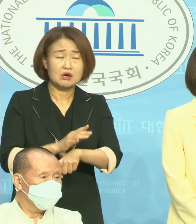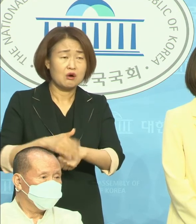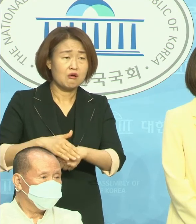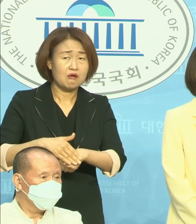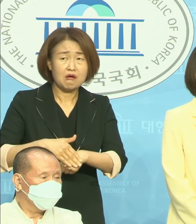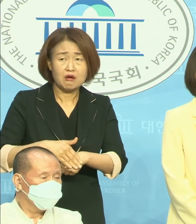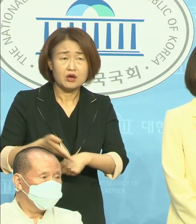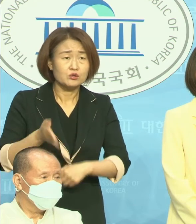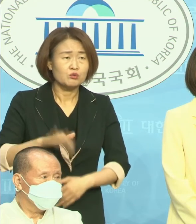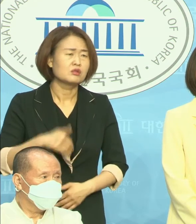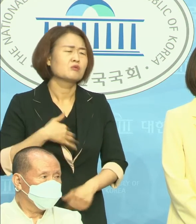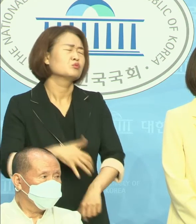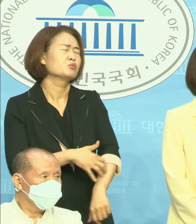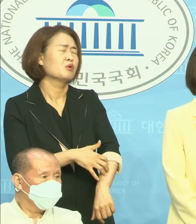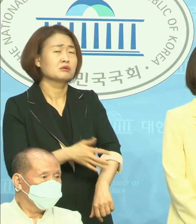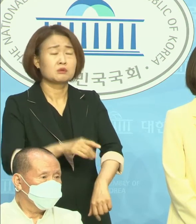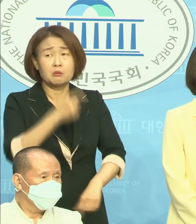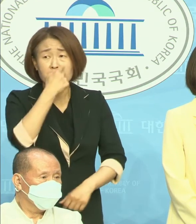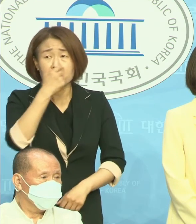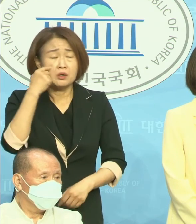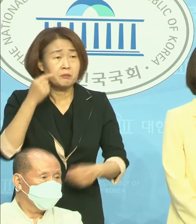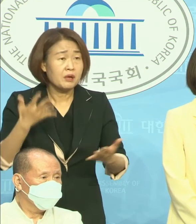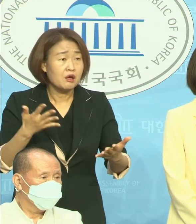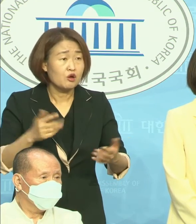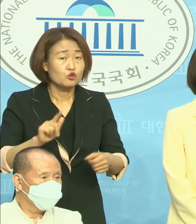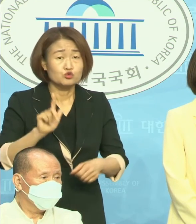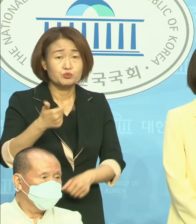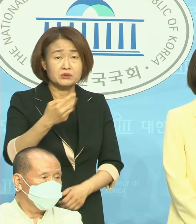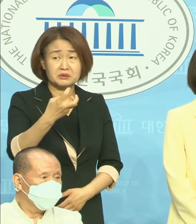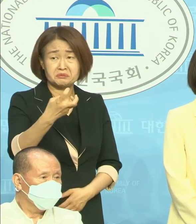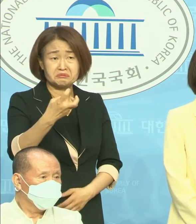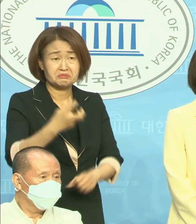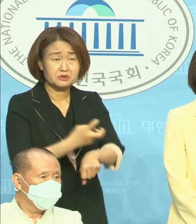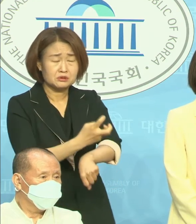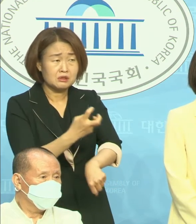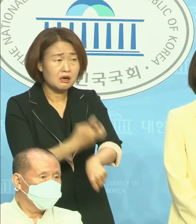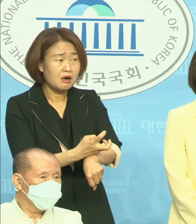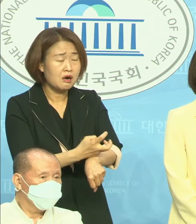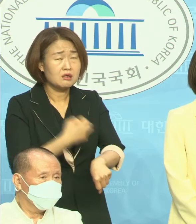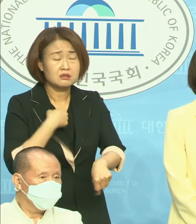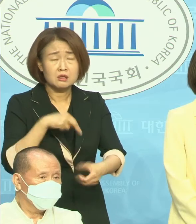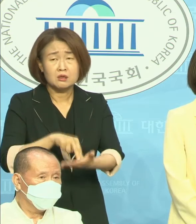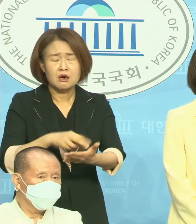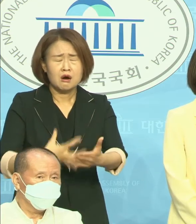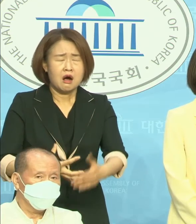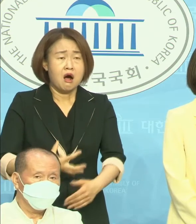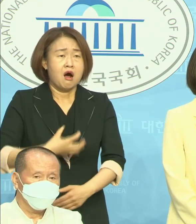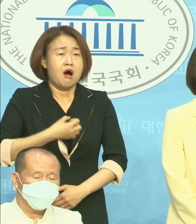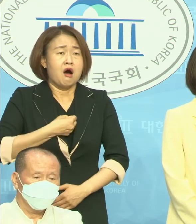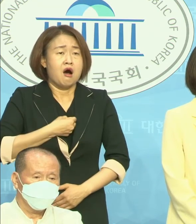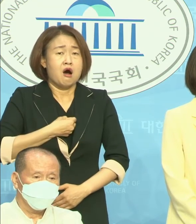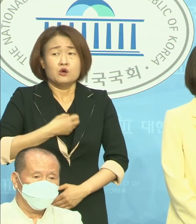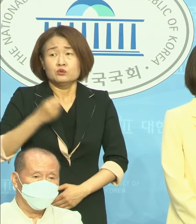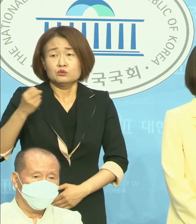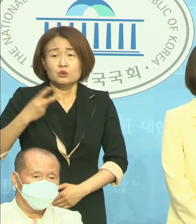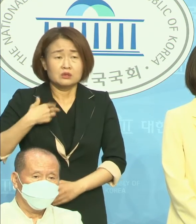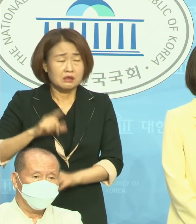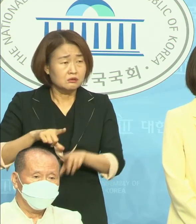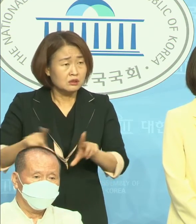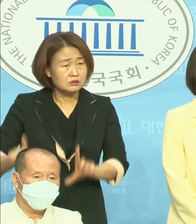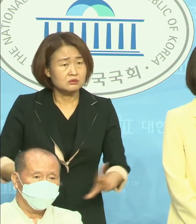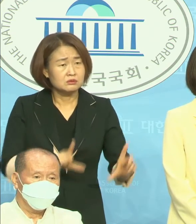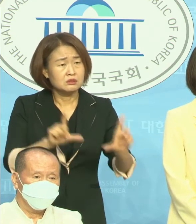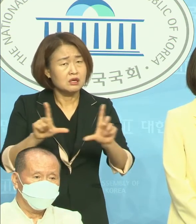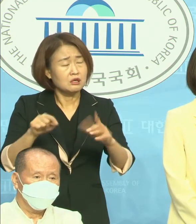이 조차도 보장되지 못하고 630 시간이란 남은 아픈 충격과 황포 감을 느꼈다